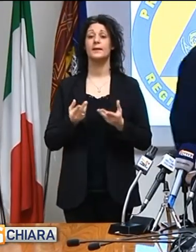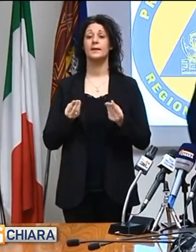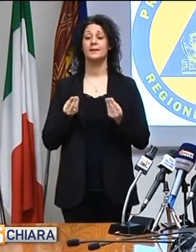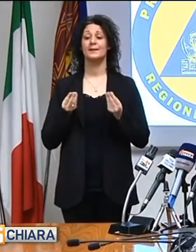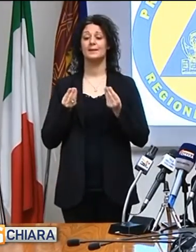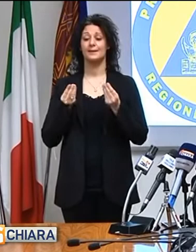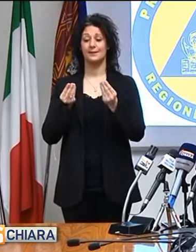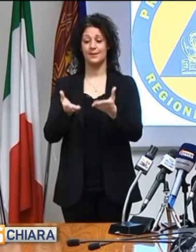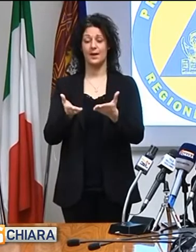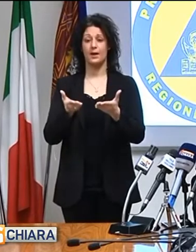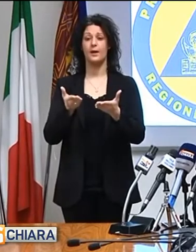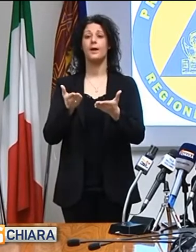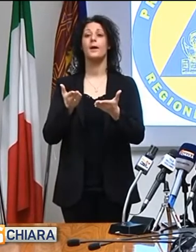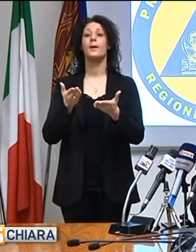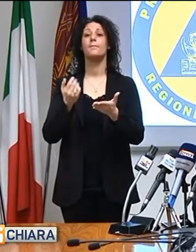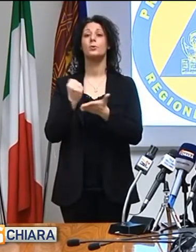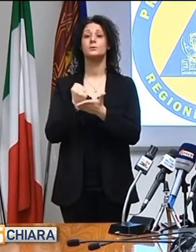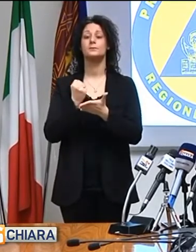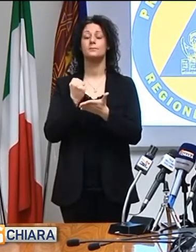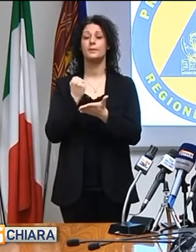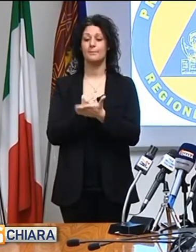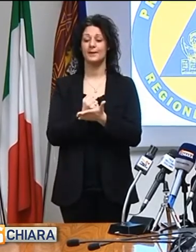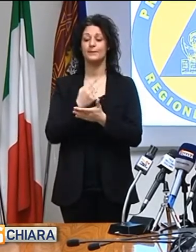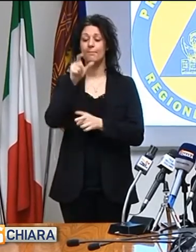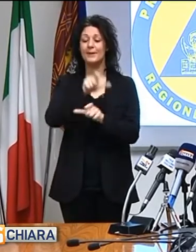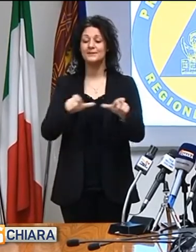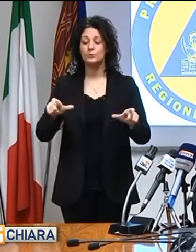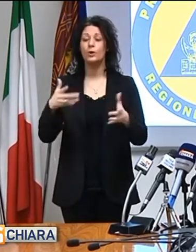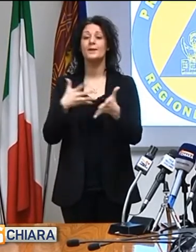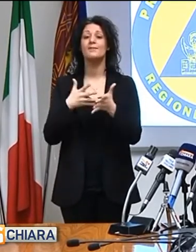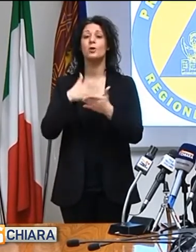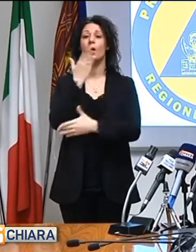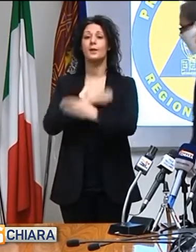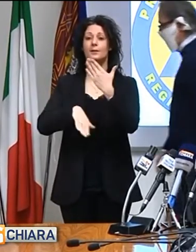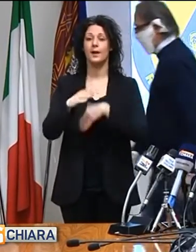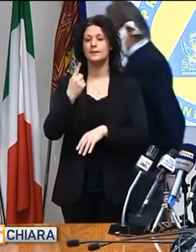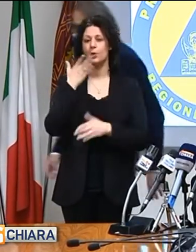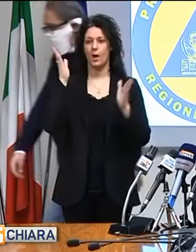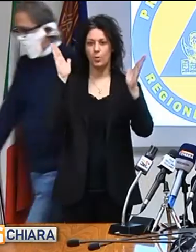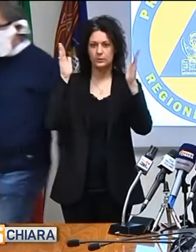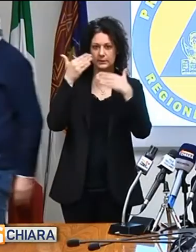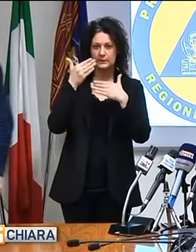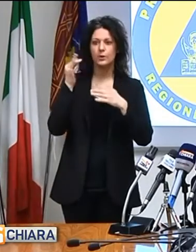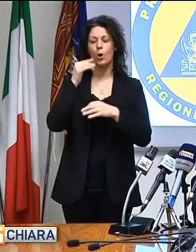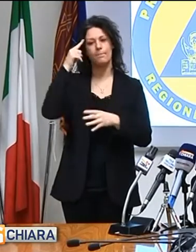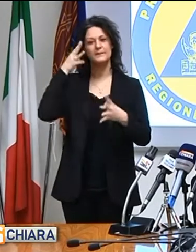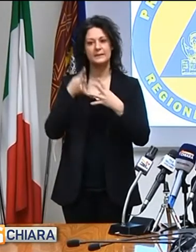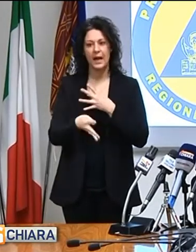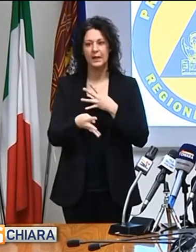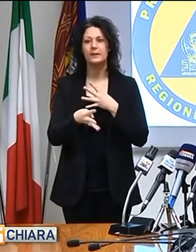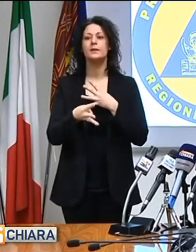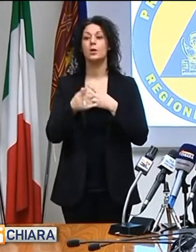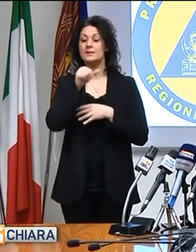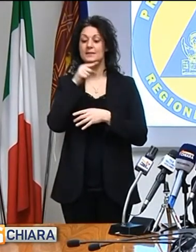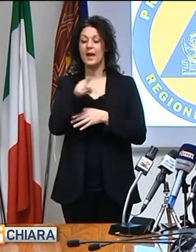gli spostamenti delle persone con grave disabilità intellettiva, disturbi dello spettro autistico e patologie psichiatriche ad elevata necessità